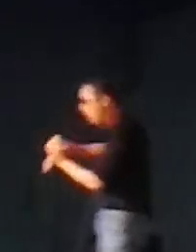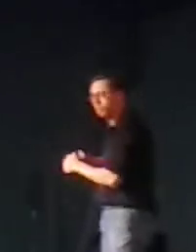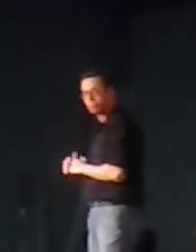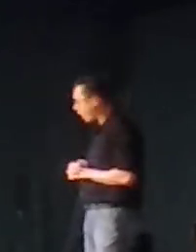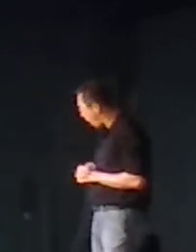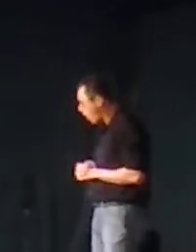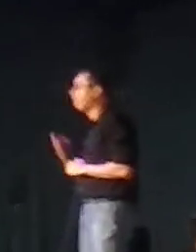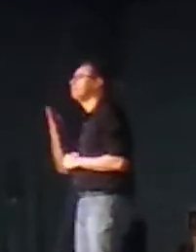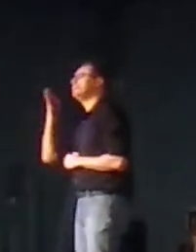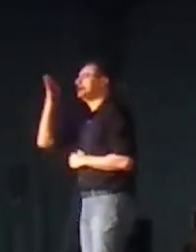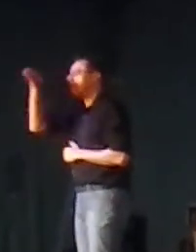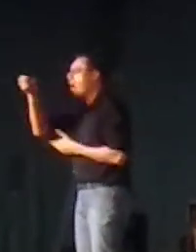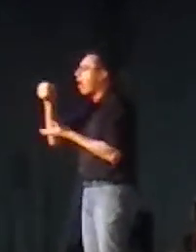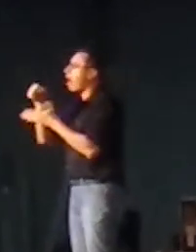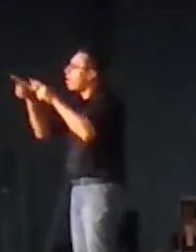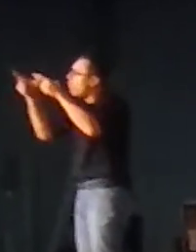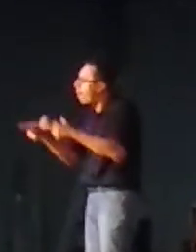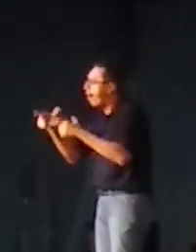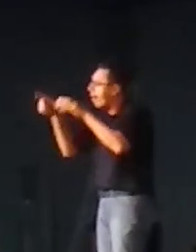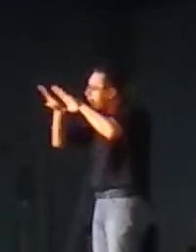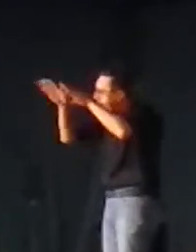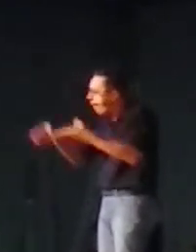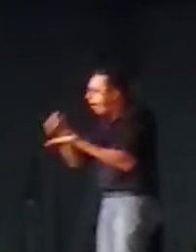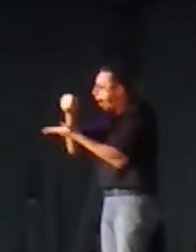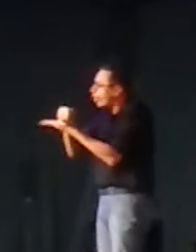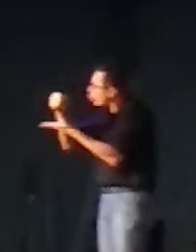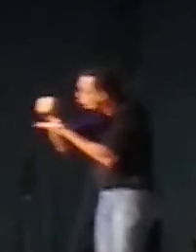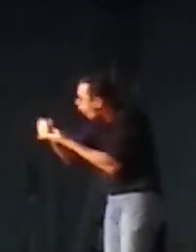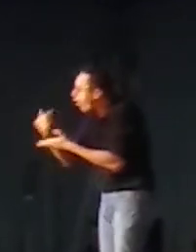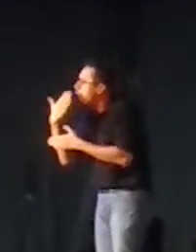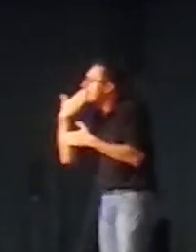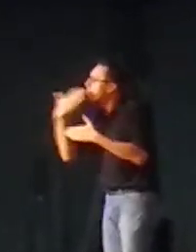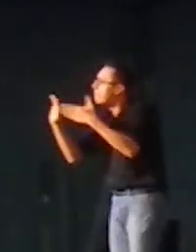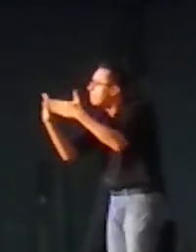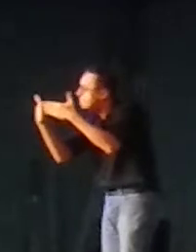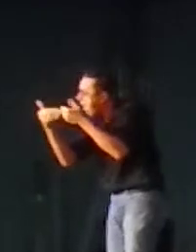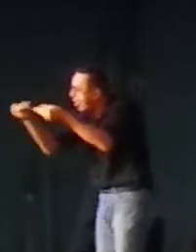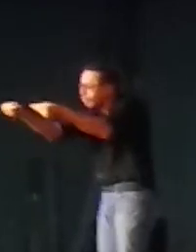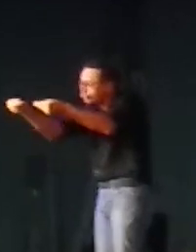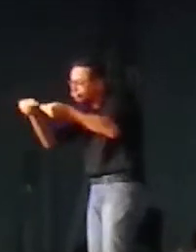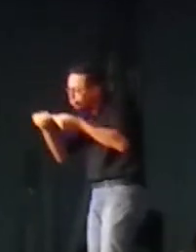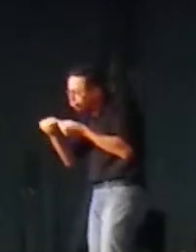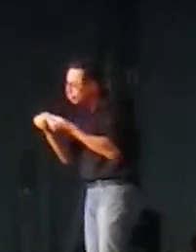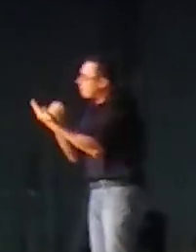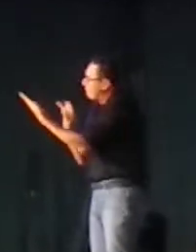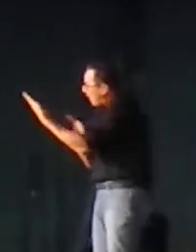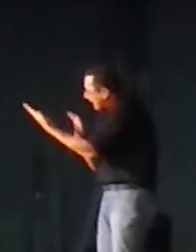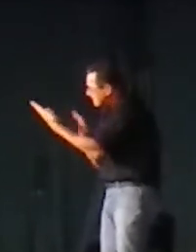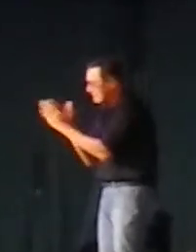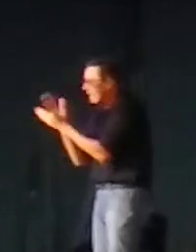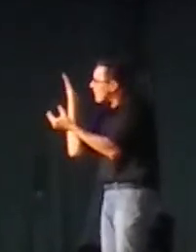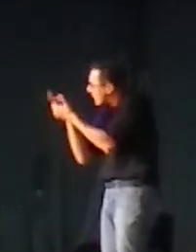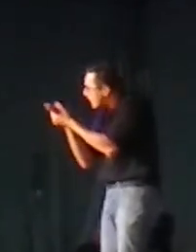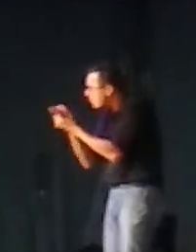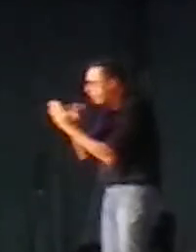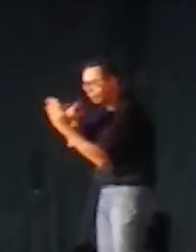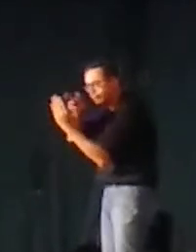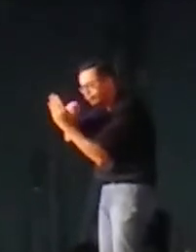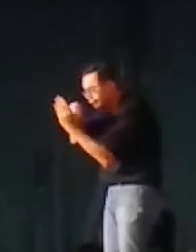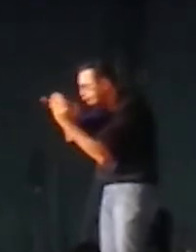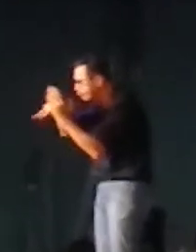que ir no cartório. Tem que pedir. Mas é assim. É público. Não tem, a não ser que esteja em segredo